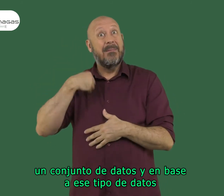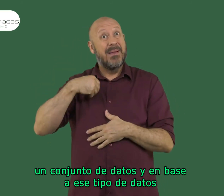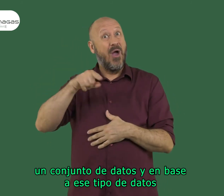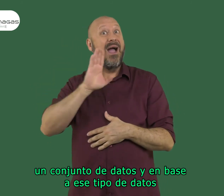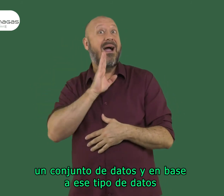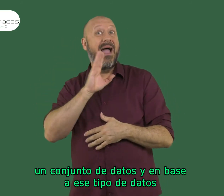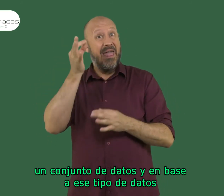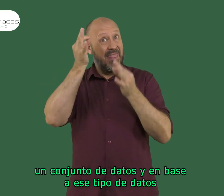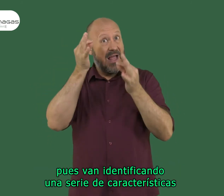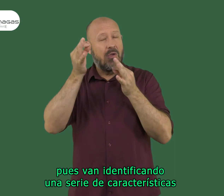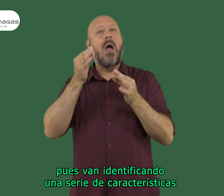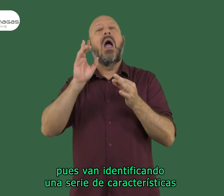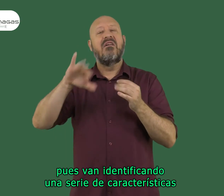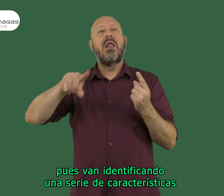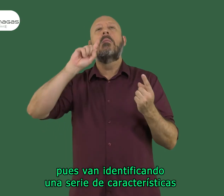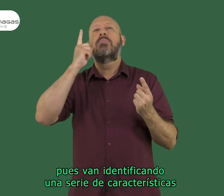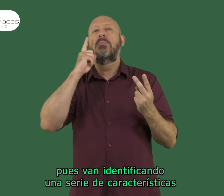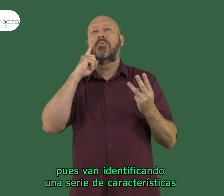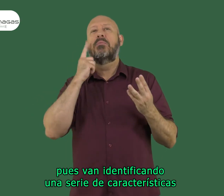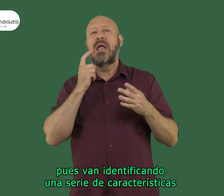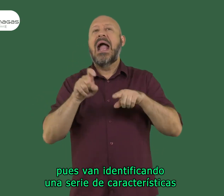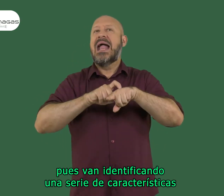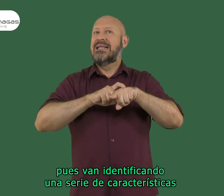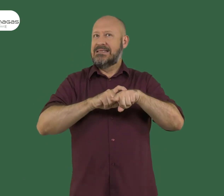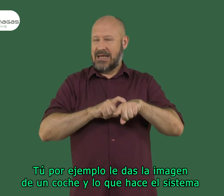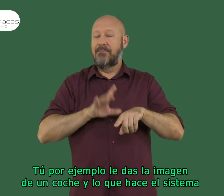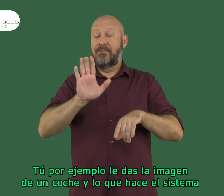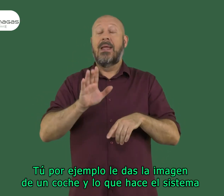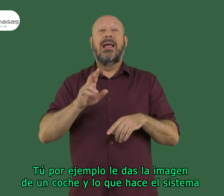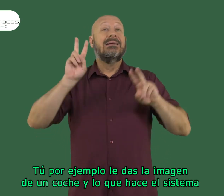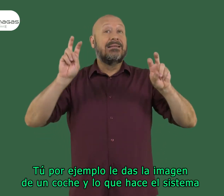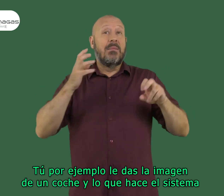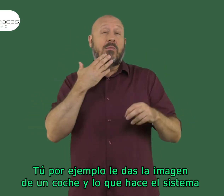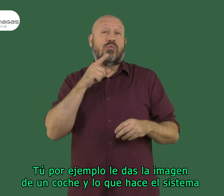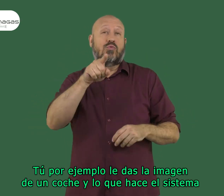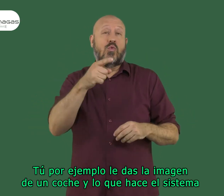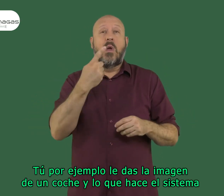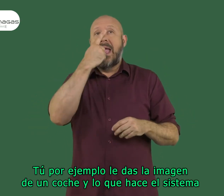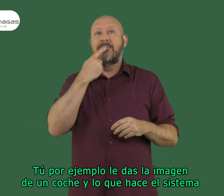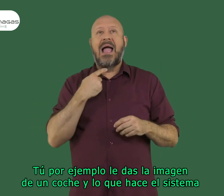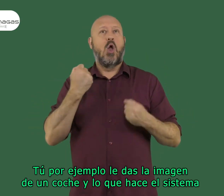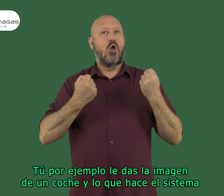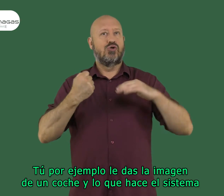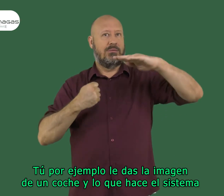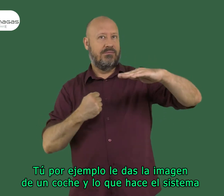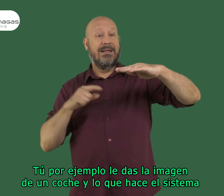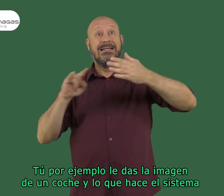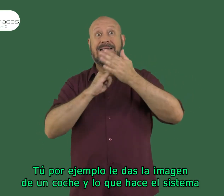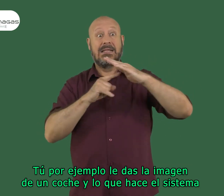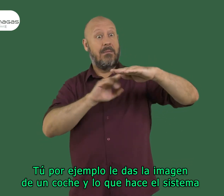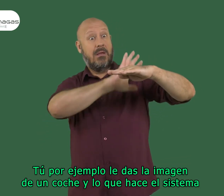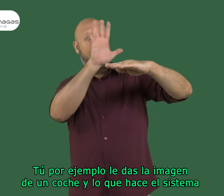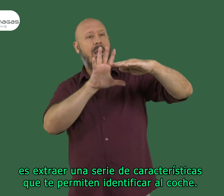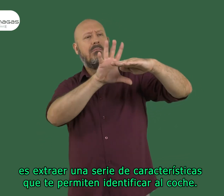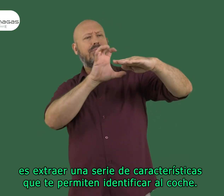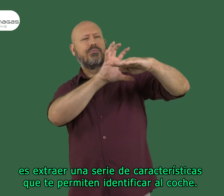ese tipo de datos pues se van identificando una serie de características. El tema es que tú, por ejemplo, le das la imagen de un coche y lo que hace el sistema